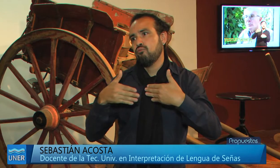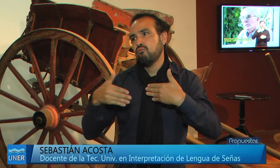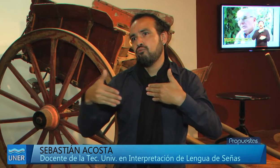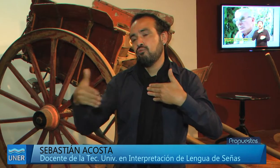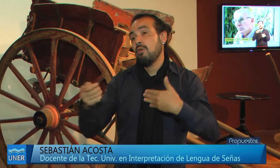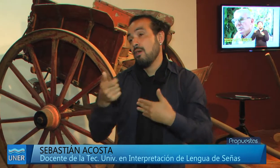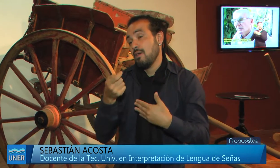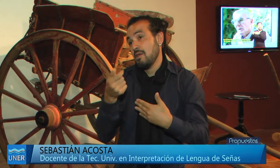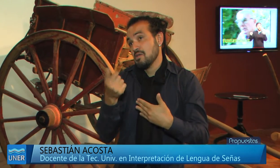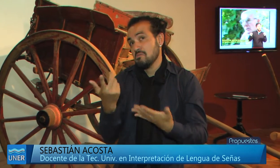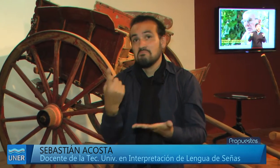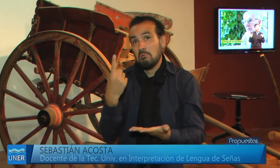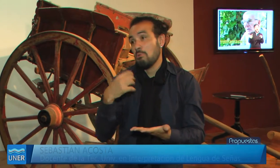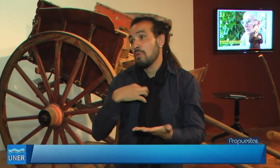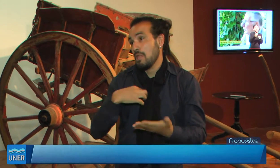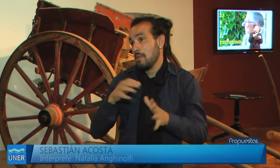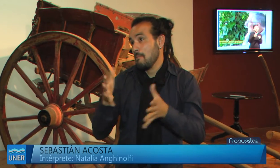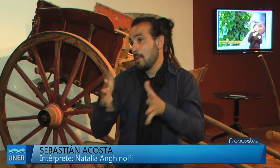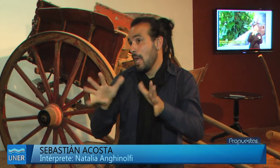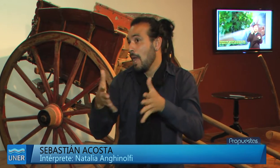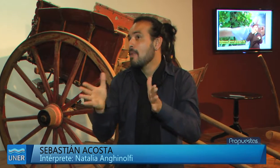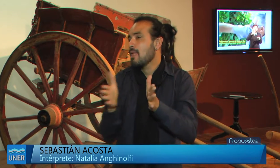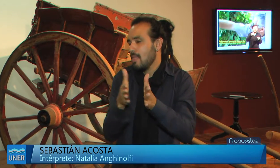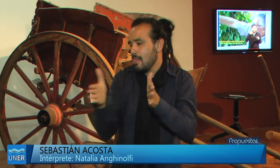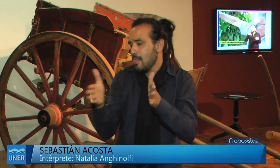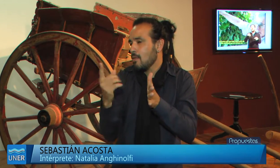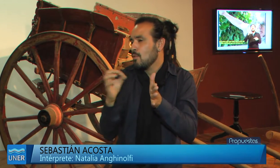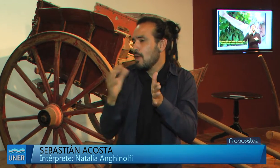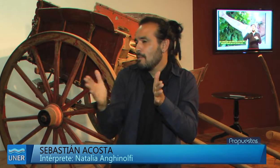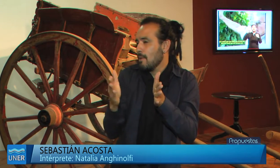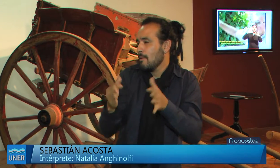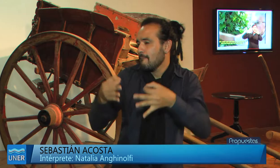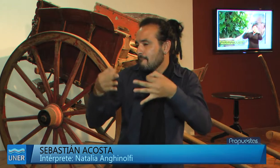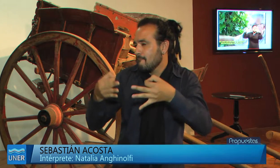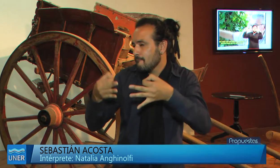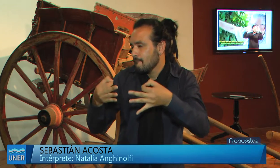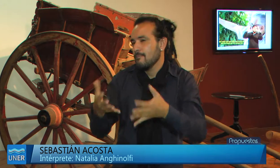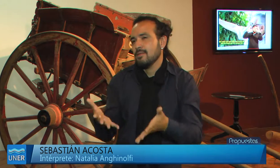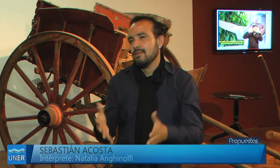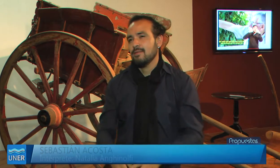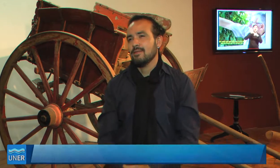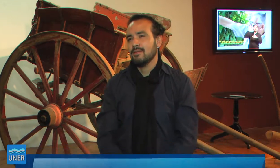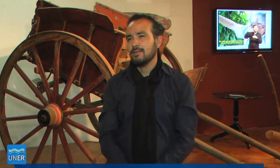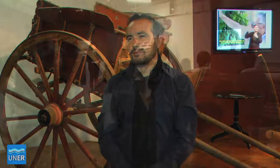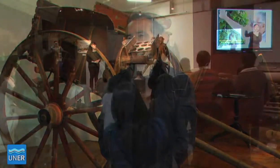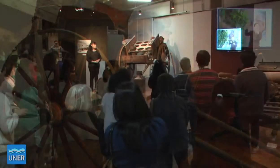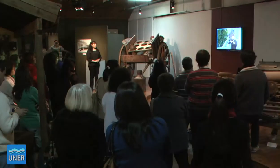materiales. Más o menos desde el 2014, 2014 estamos haciendo estos materiales.